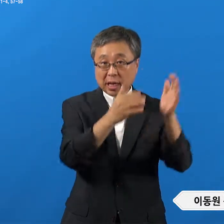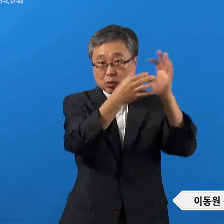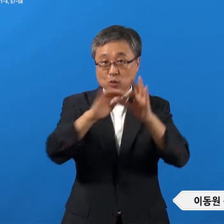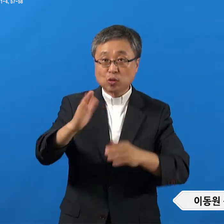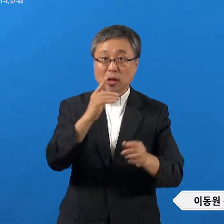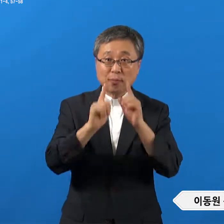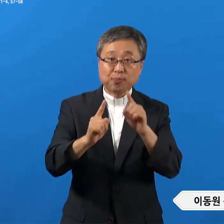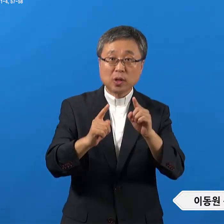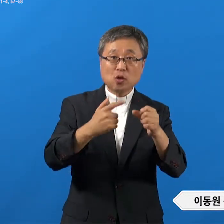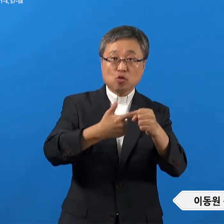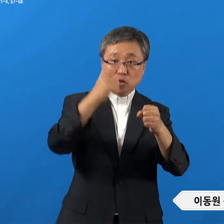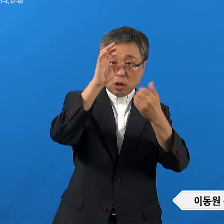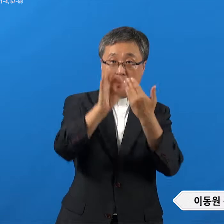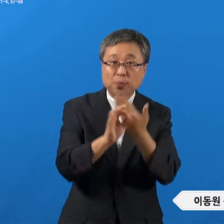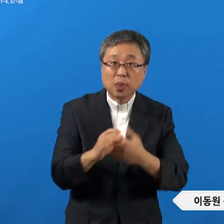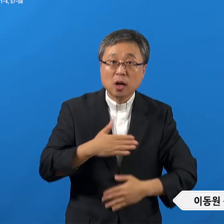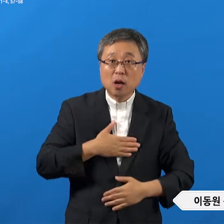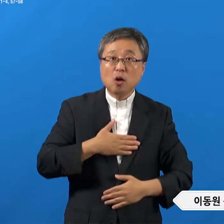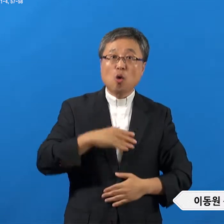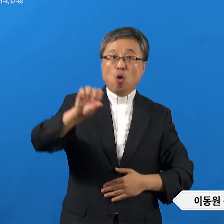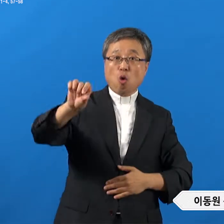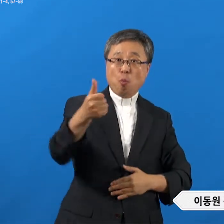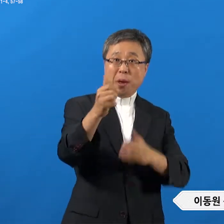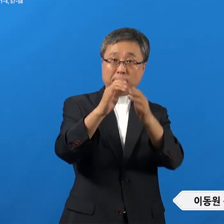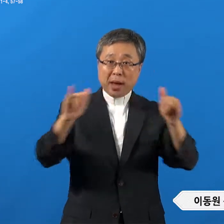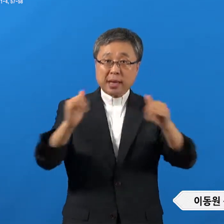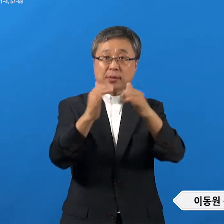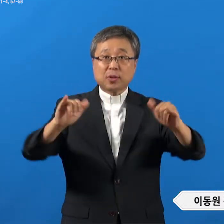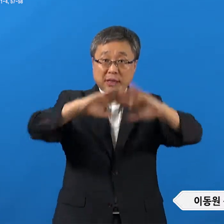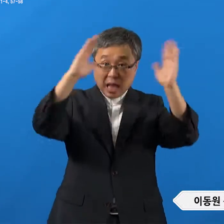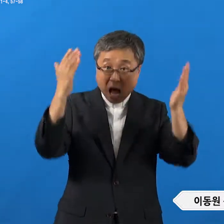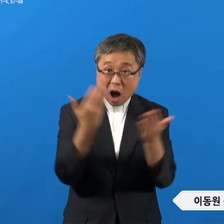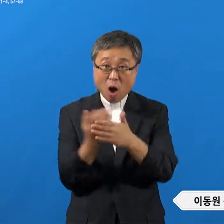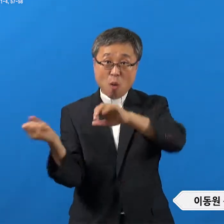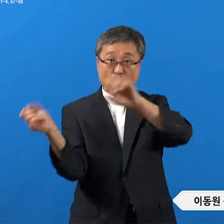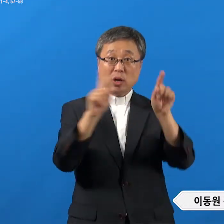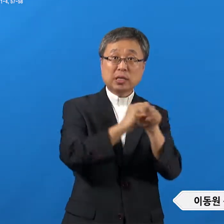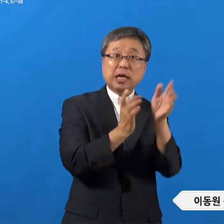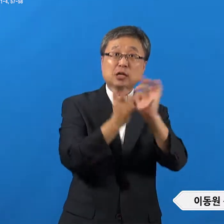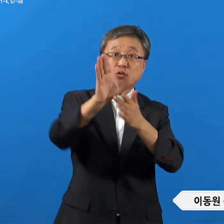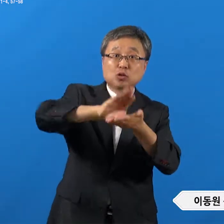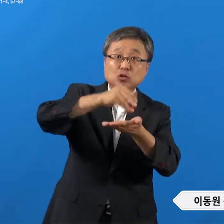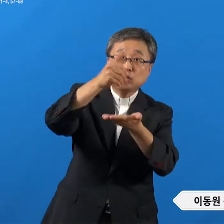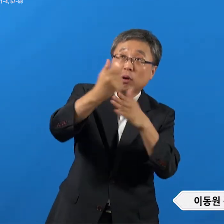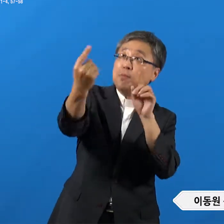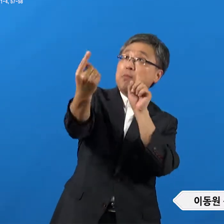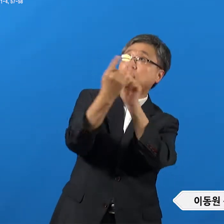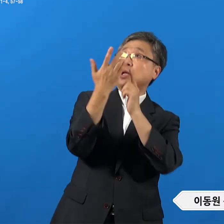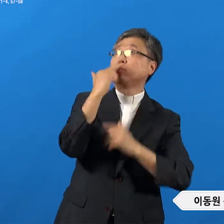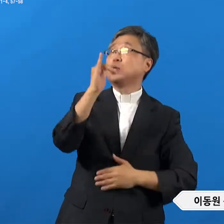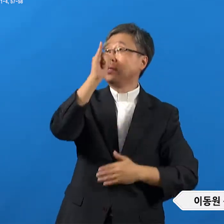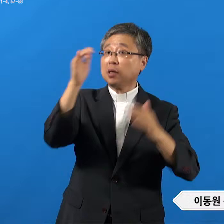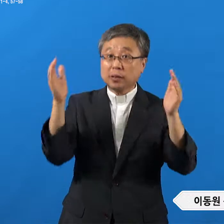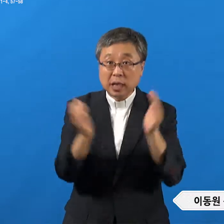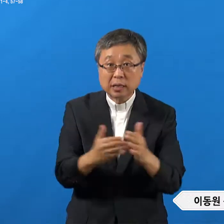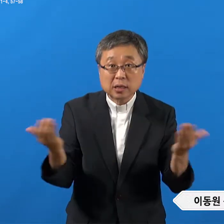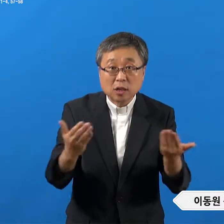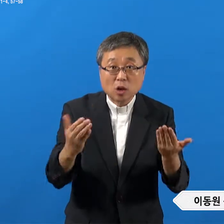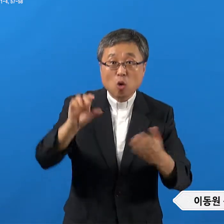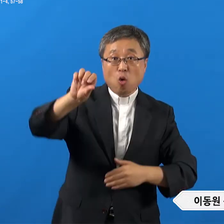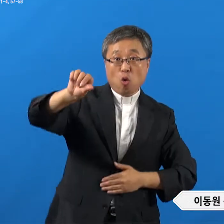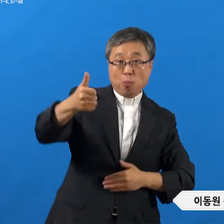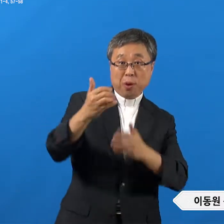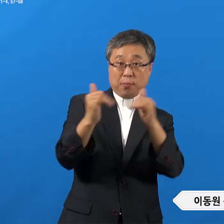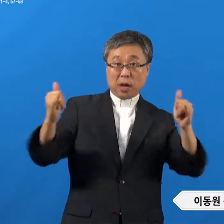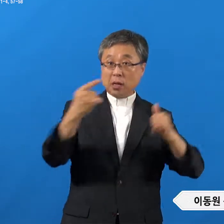말씀 6절에서는 500명의 사람들이 다 부활하신 주님을 만날 수가 있었다는 것입니다. 그렇다면